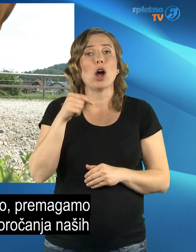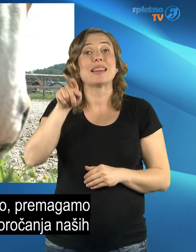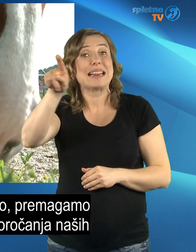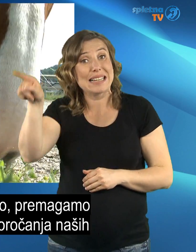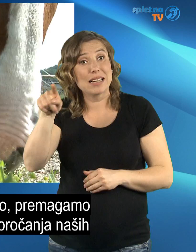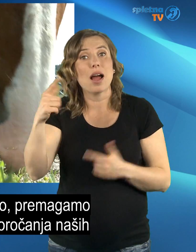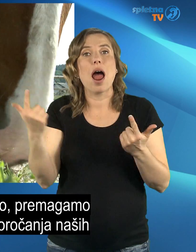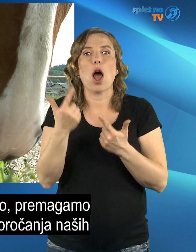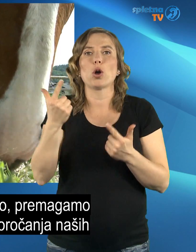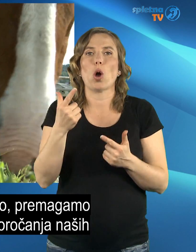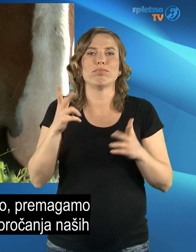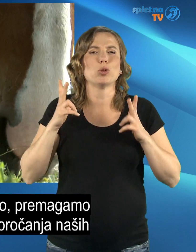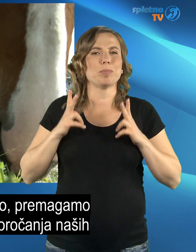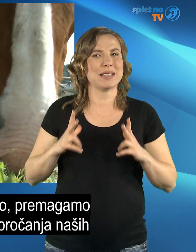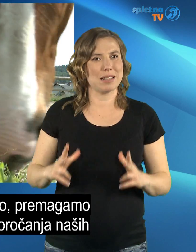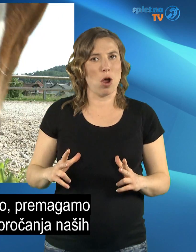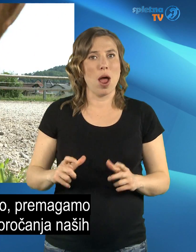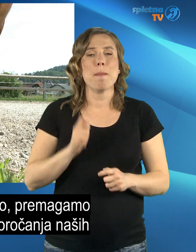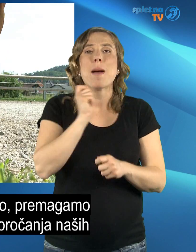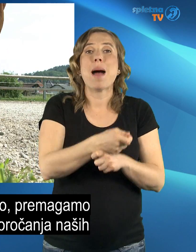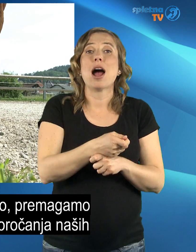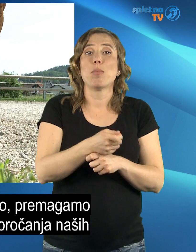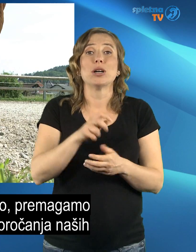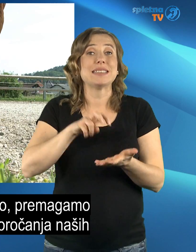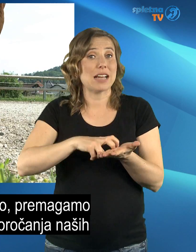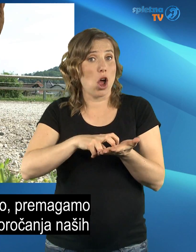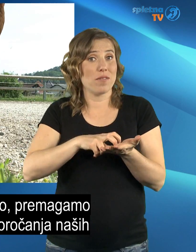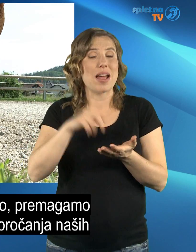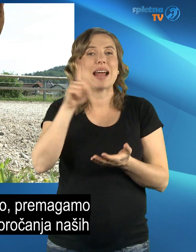Ob njih se lahko umirimo, premagamo strahove